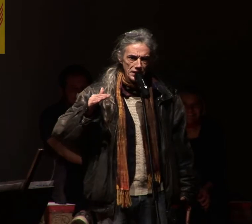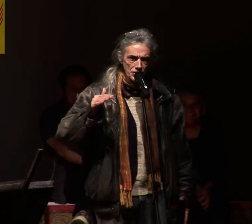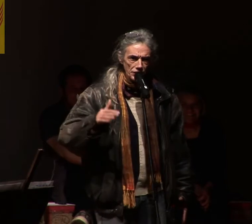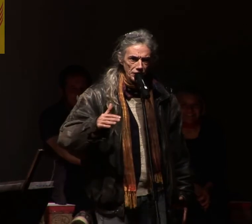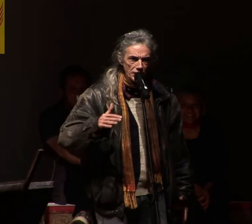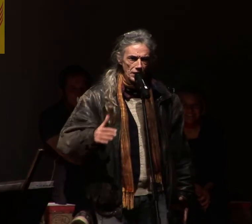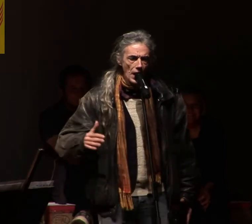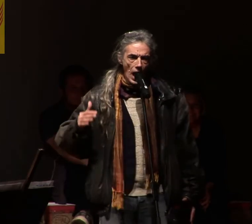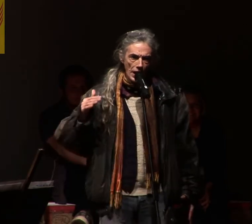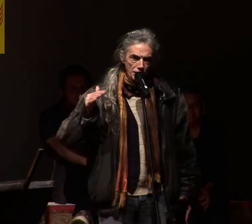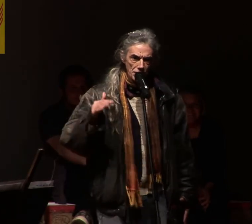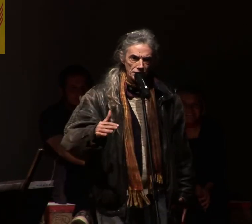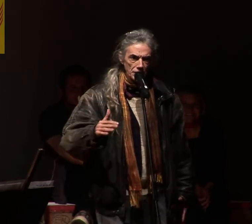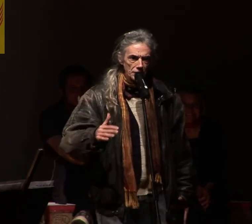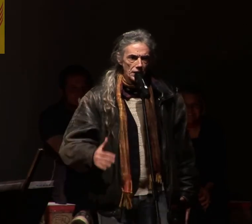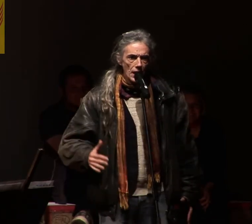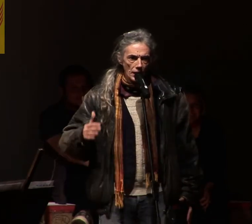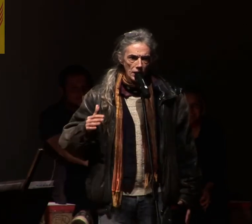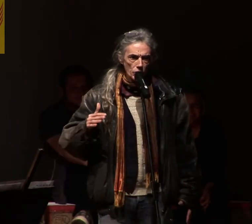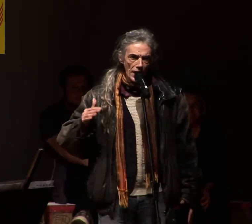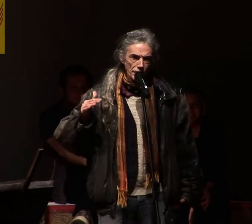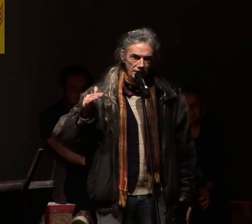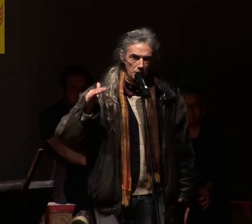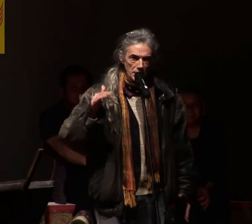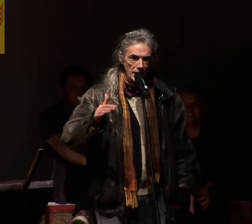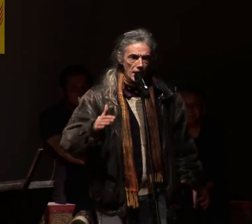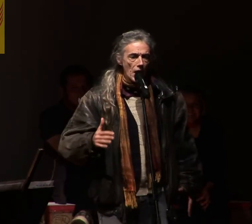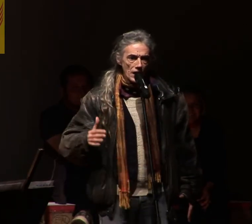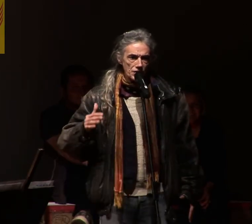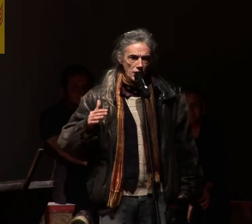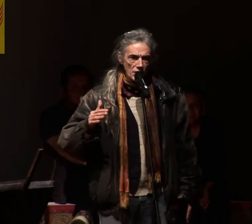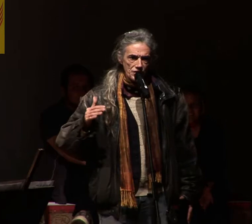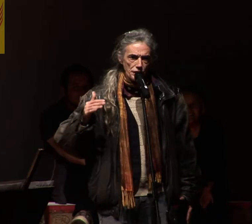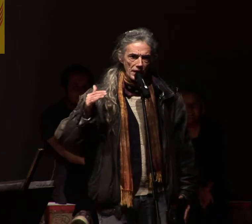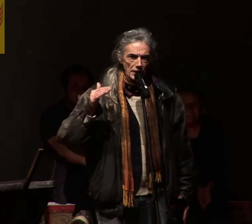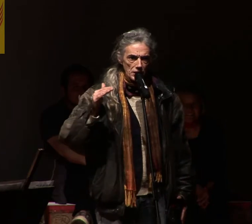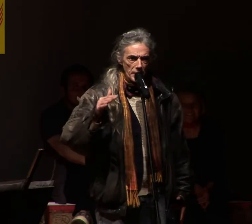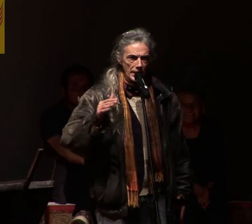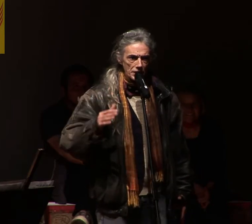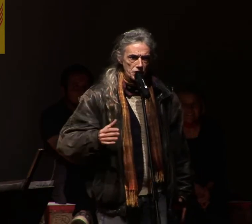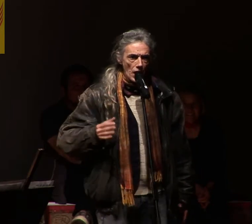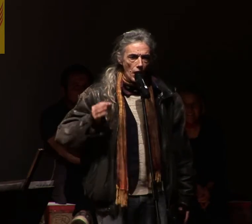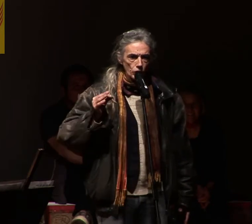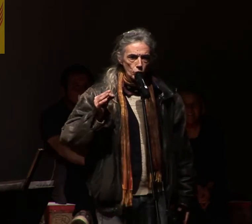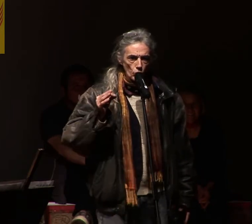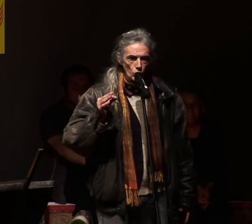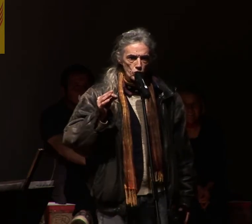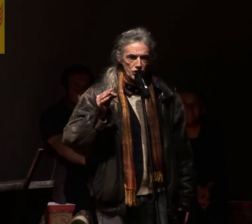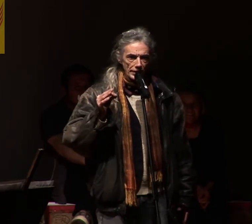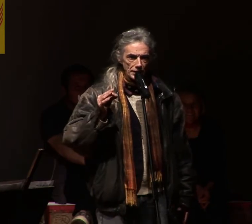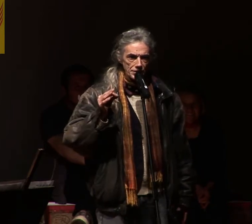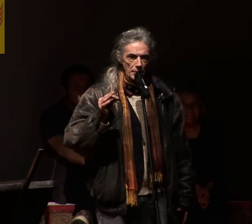el que tenia sentit agafa sentit. La lluna agafa el tramvia. Les eures s'aferren a les parets. El